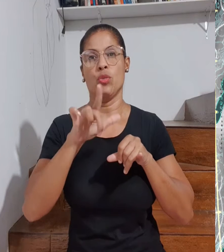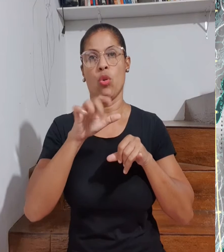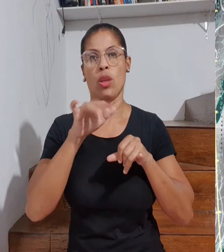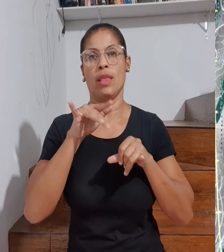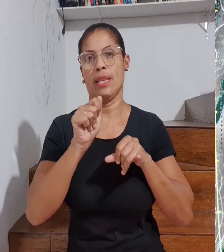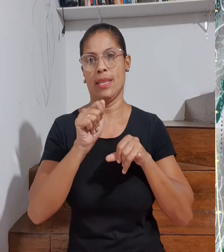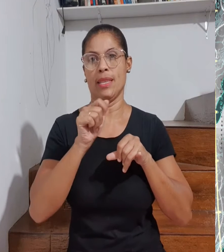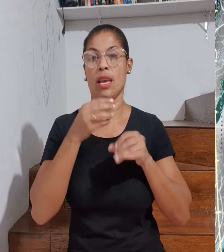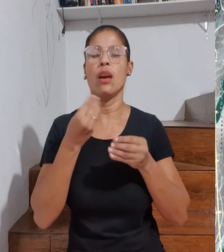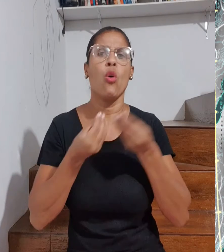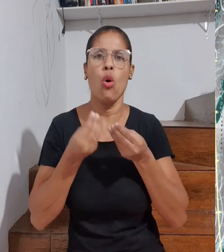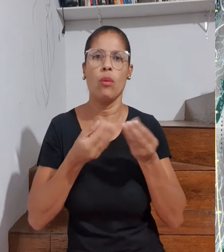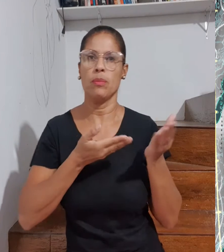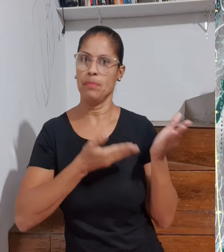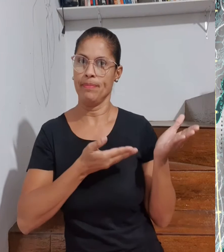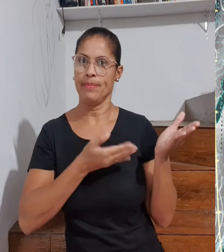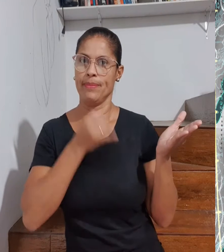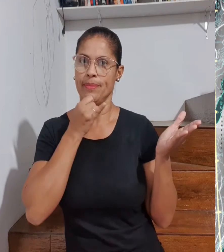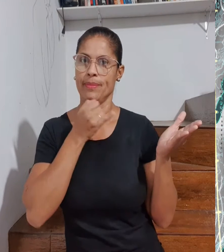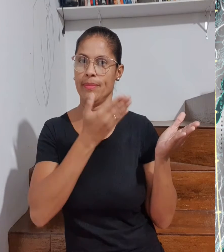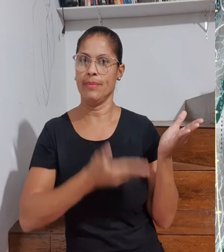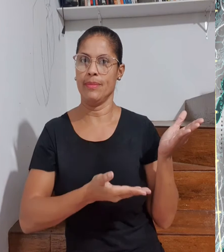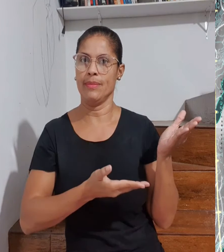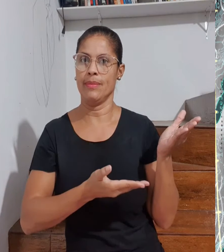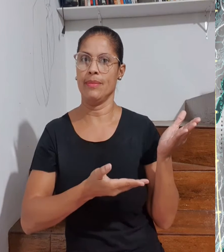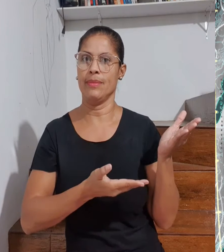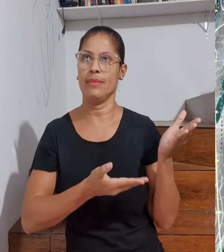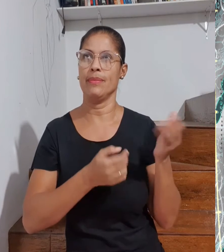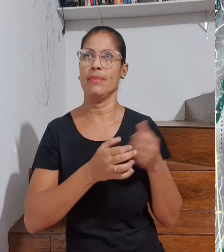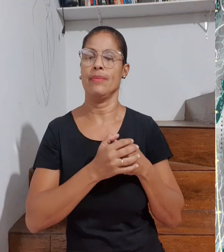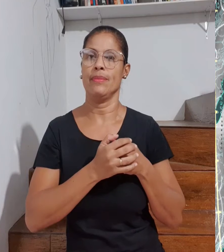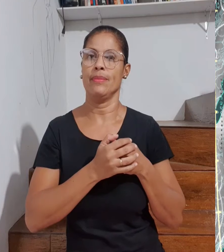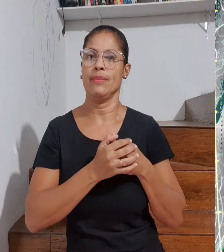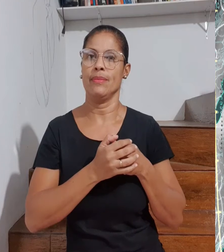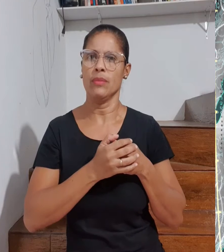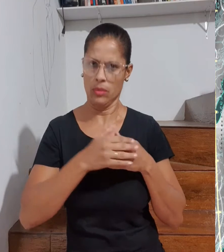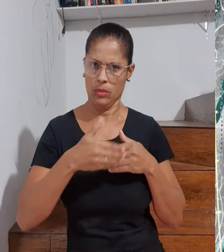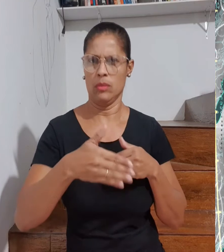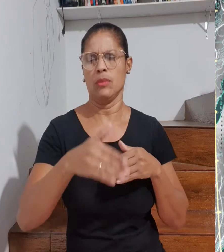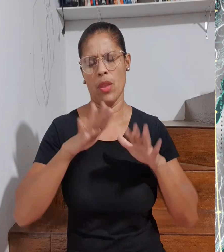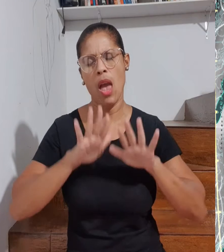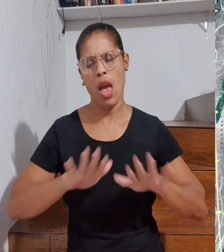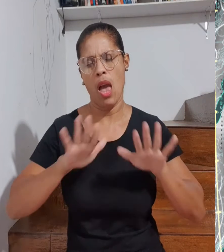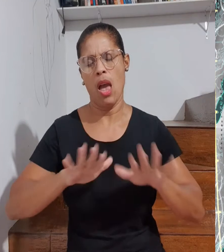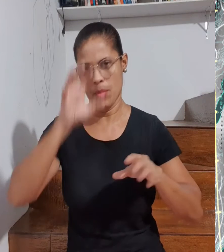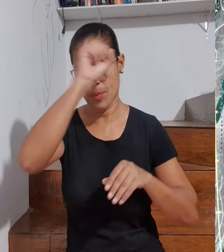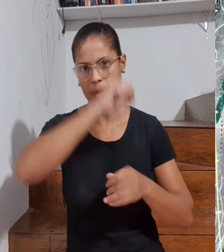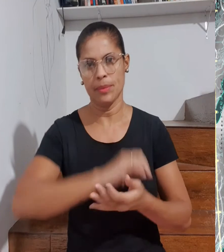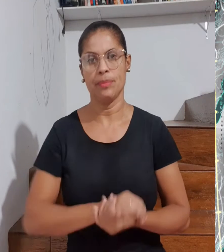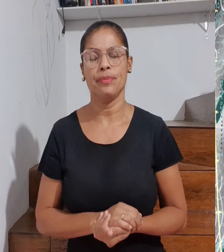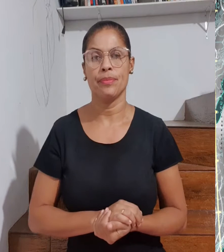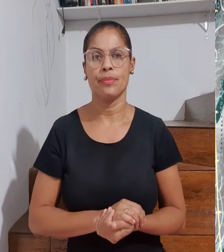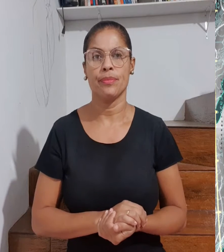região, como a rivastigmina, a donepezina e também a galantamina. Mas nós vamos ver com muita calma tudo